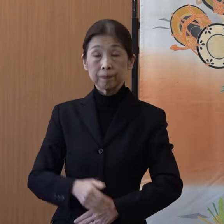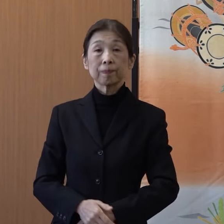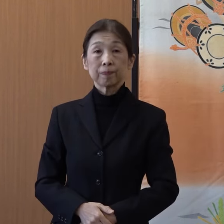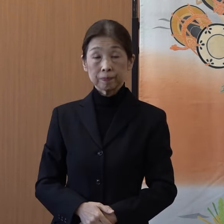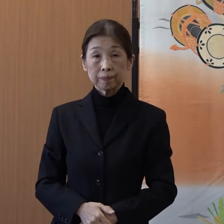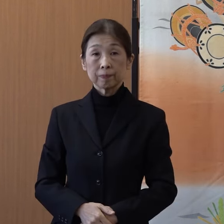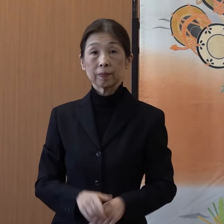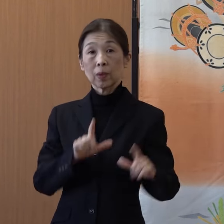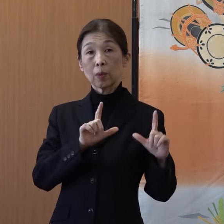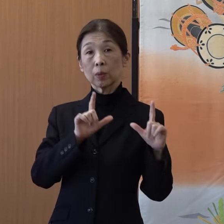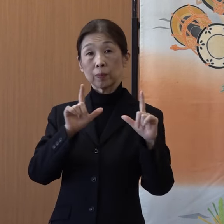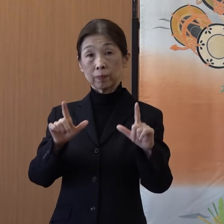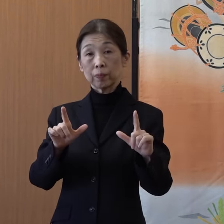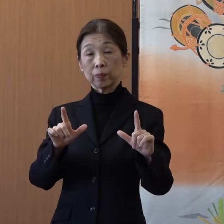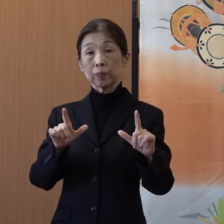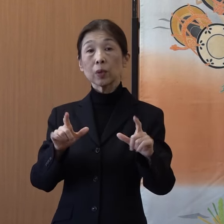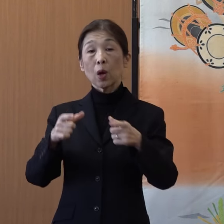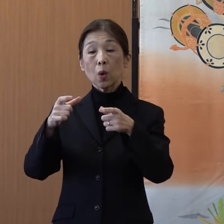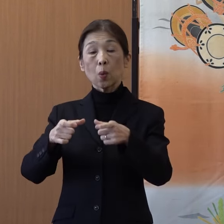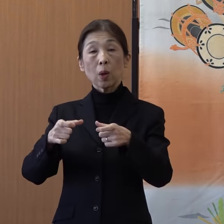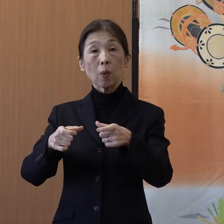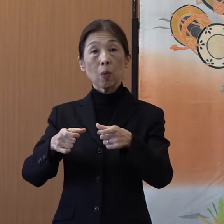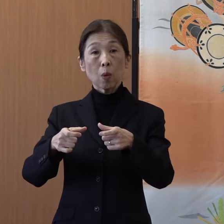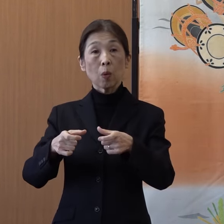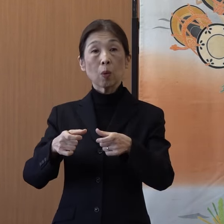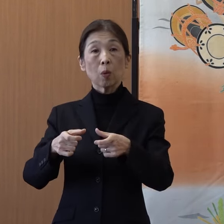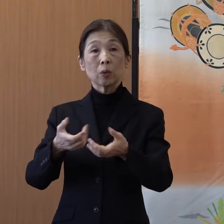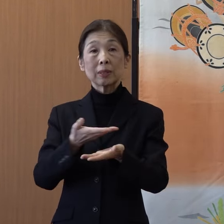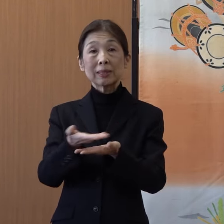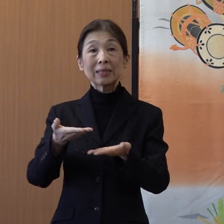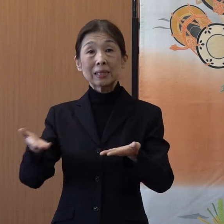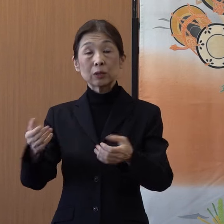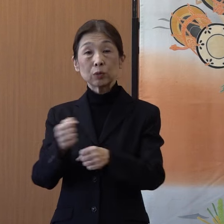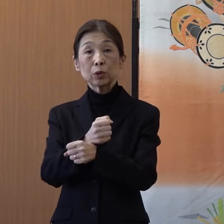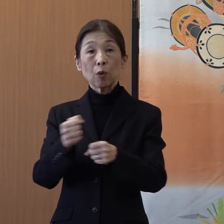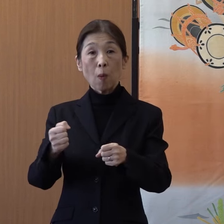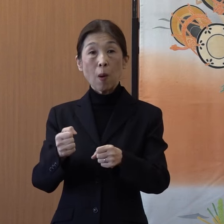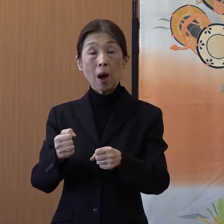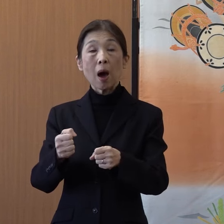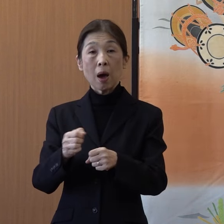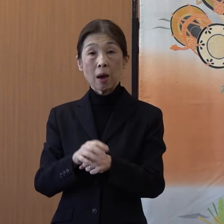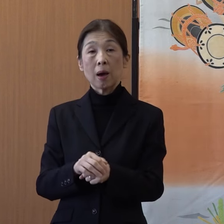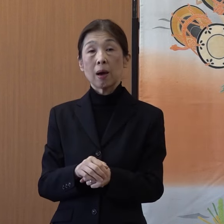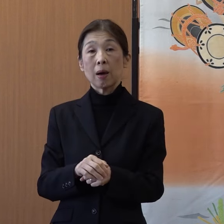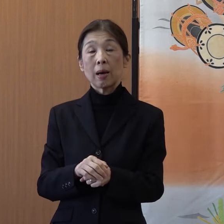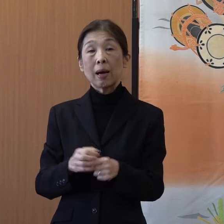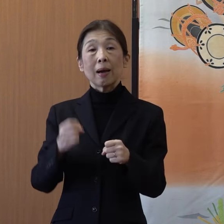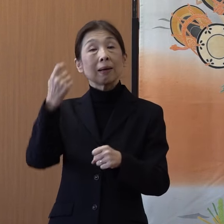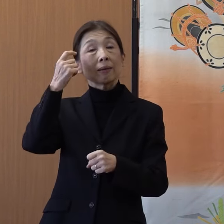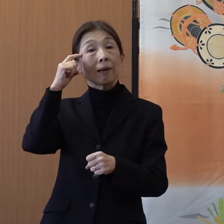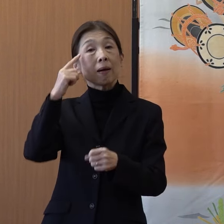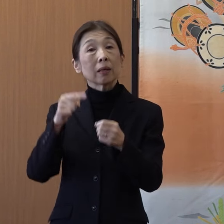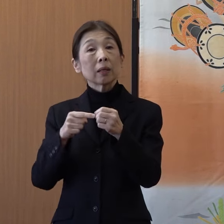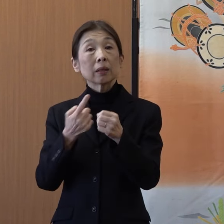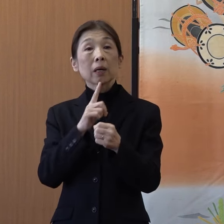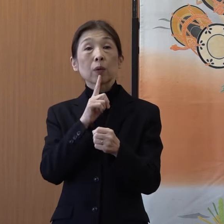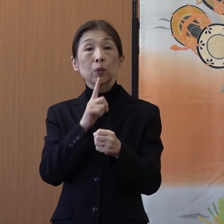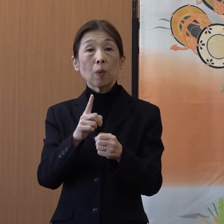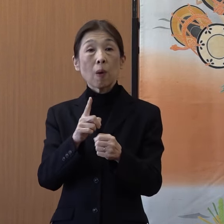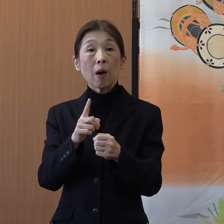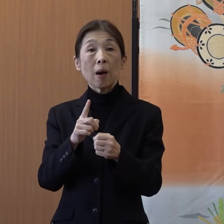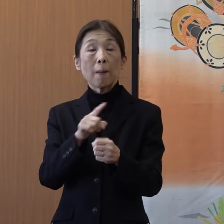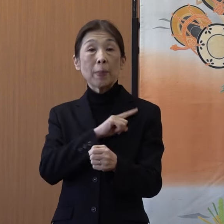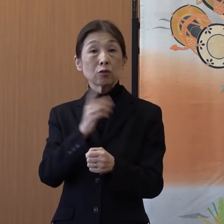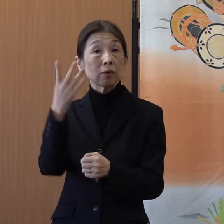この、プリペイドカードを支給する事業をもともと考えた、きっかけというのが、県の方